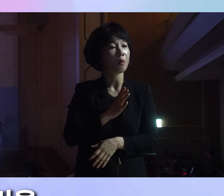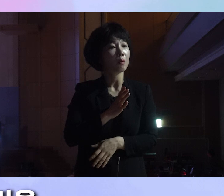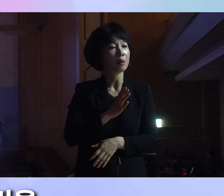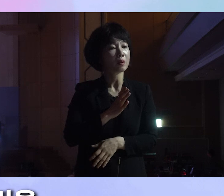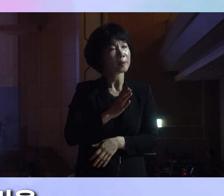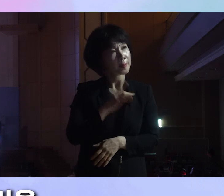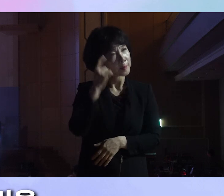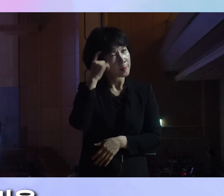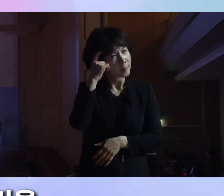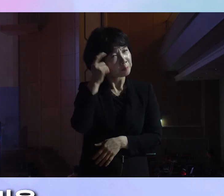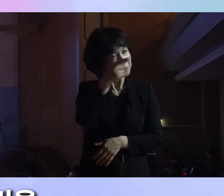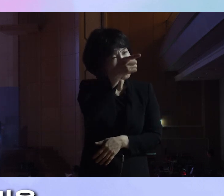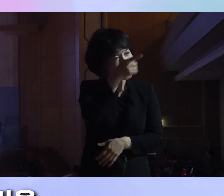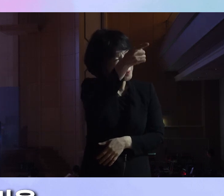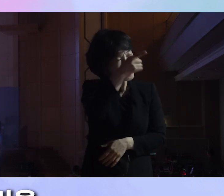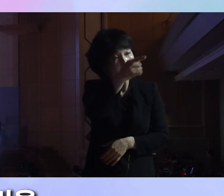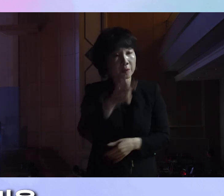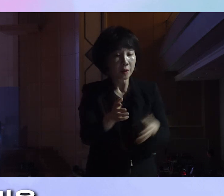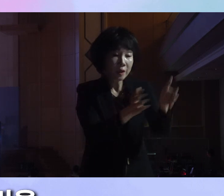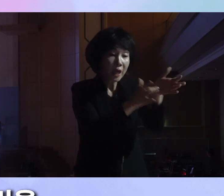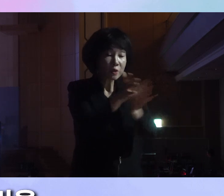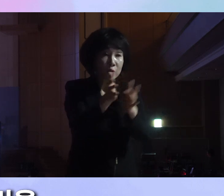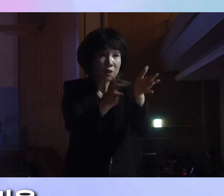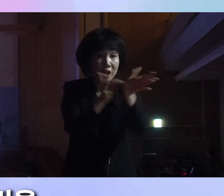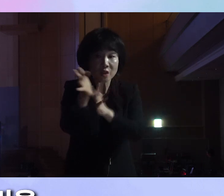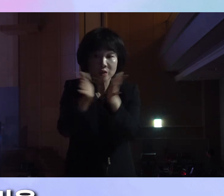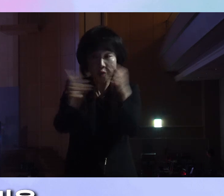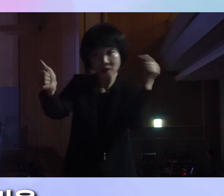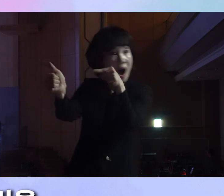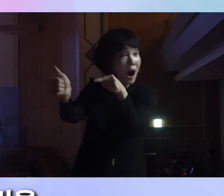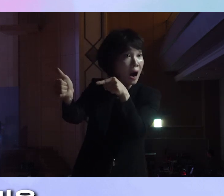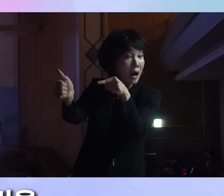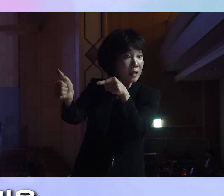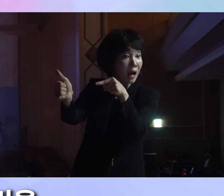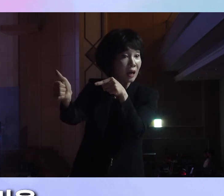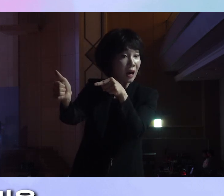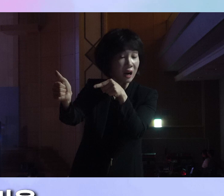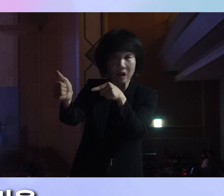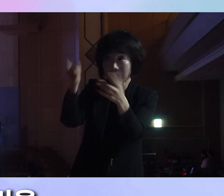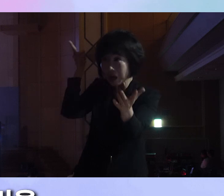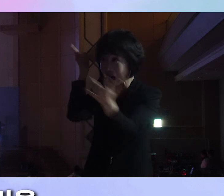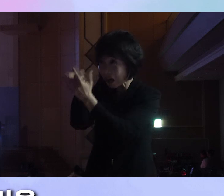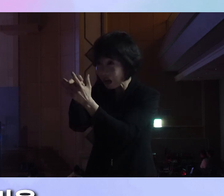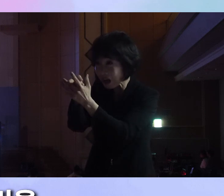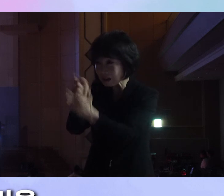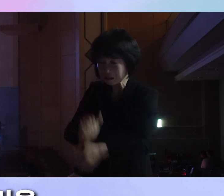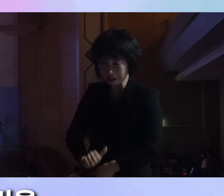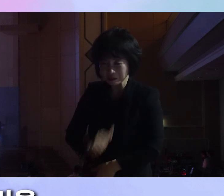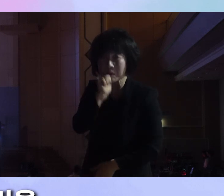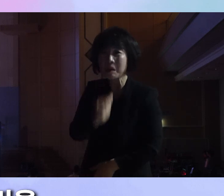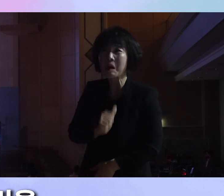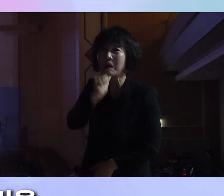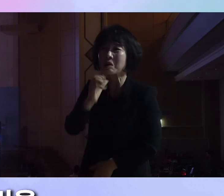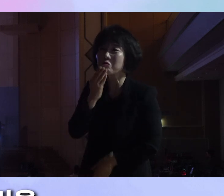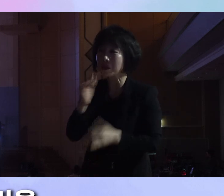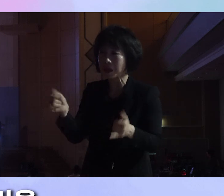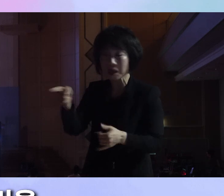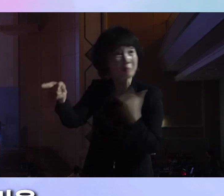그러니까 너희가 말하는 그 주님이라는 자가 가난뱅이 유대인으로 세상에 왔다?